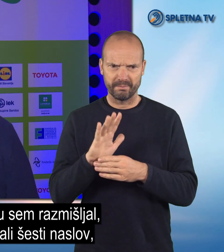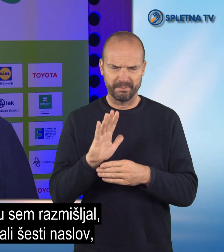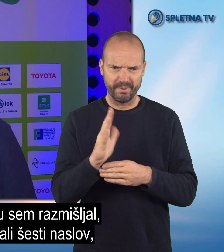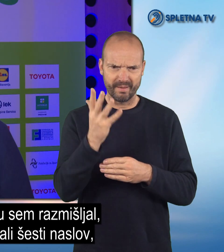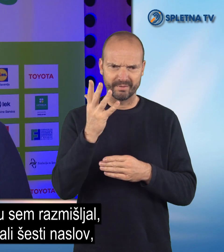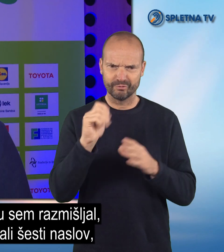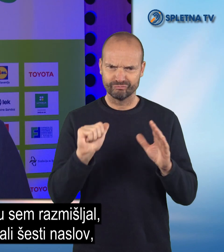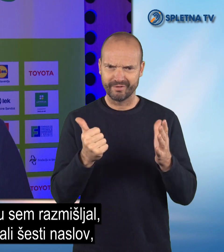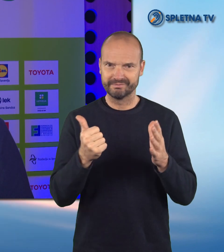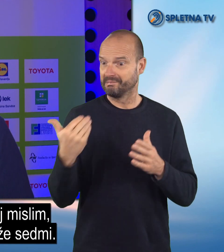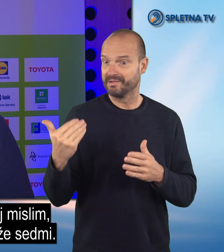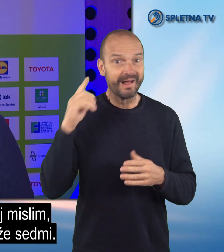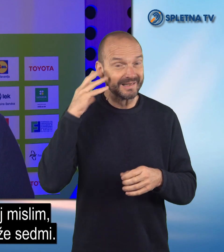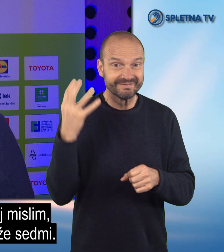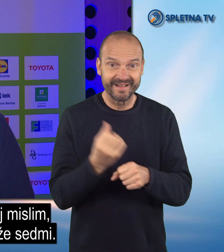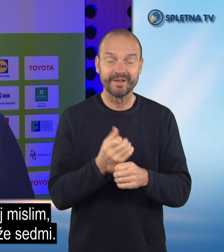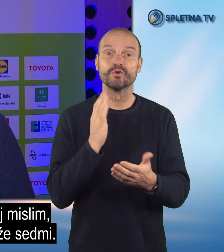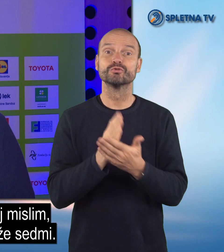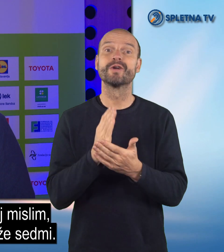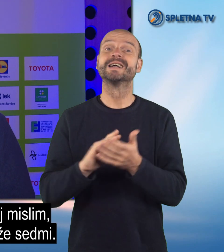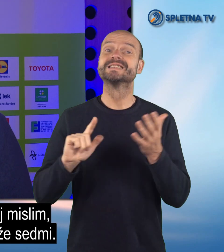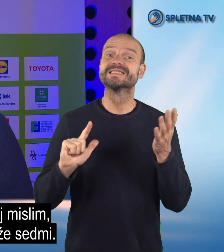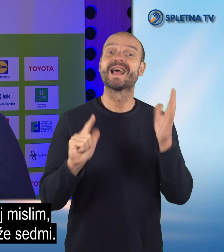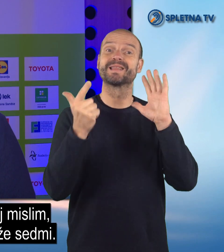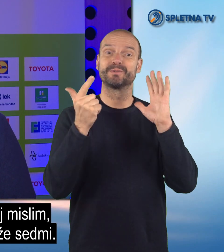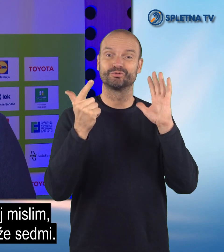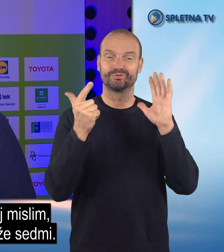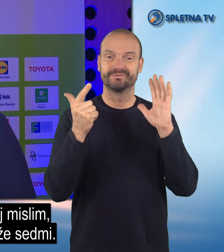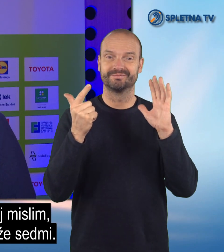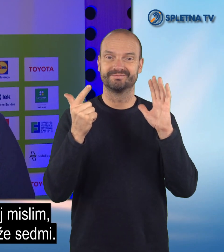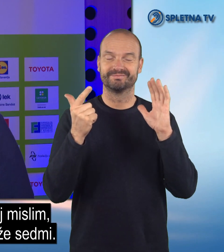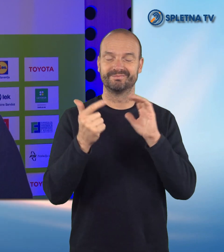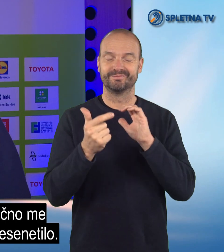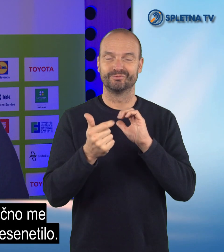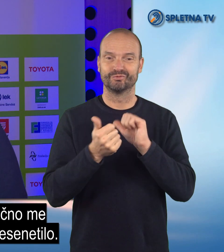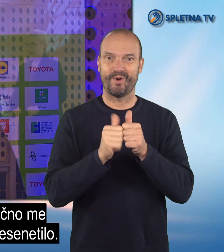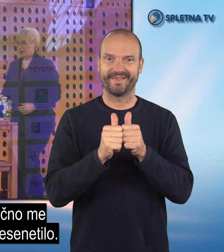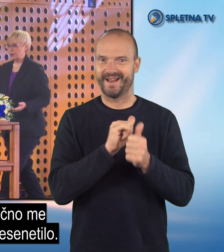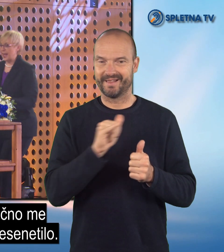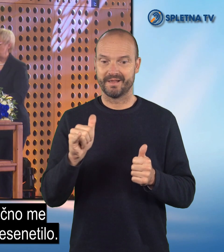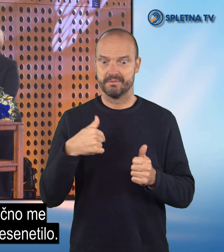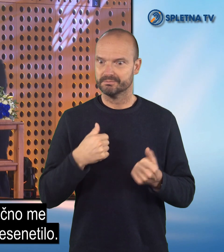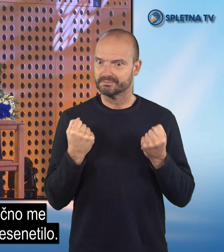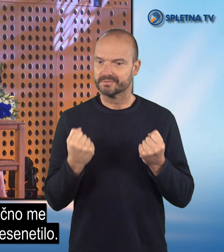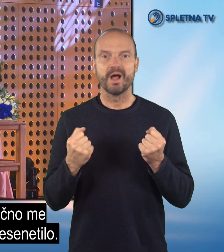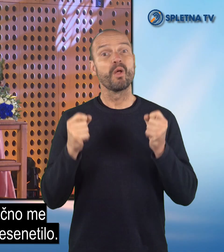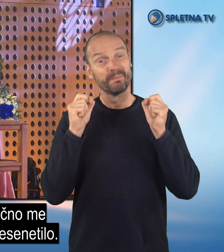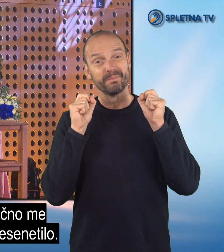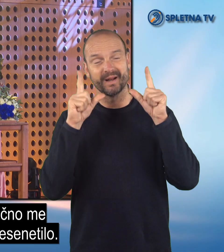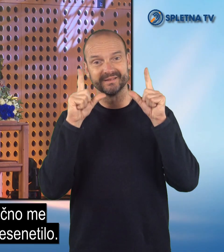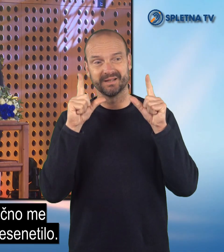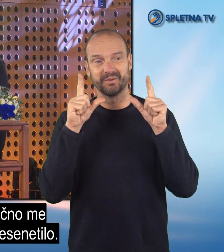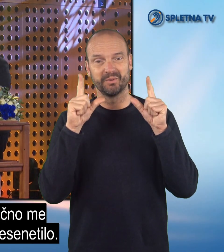ali 6. naslov, sedaj sem zvedel, da bi menda to bil že 7. naslov in resnično me je to zelo